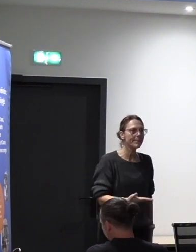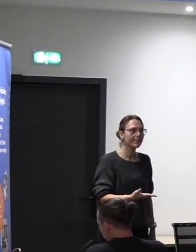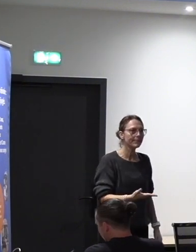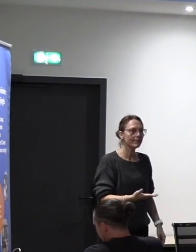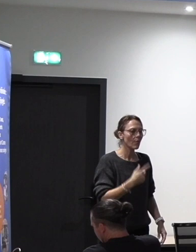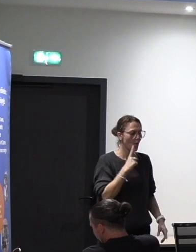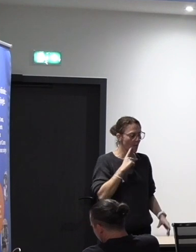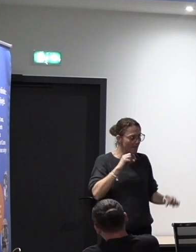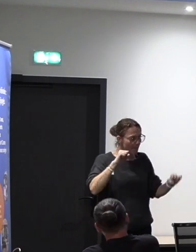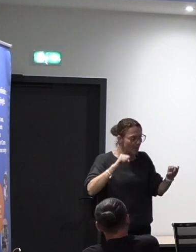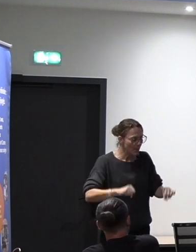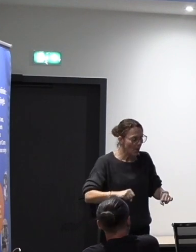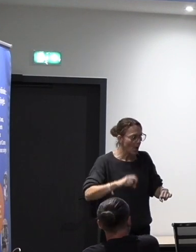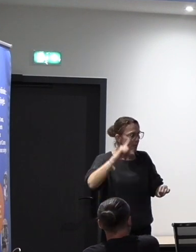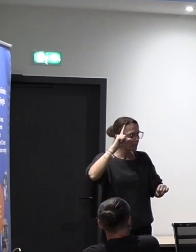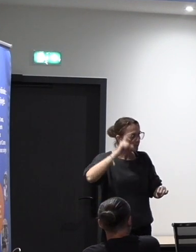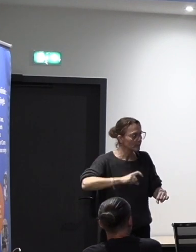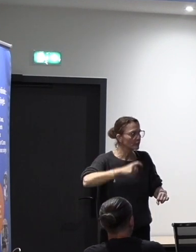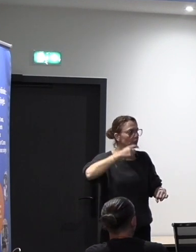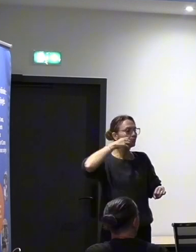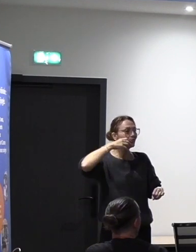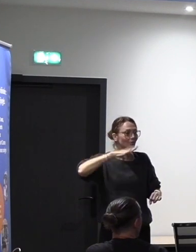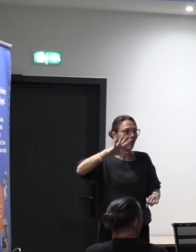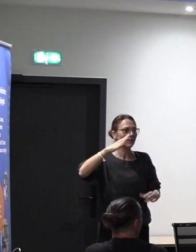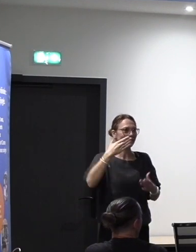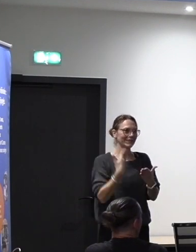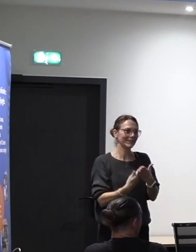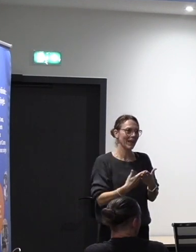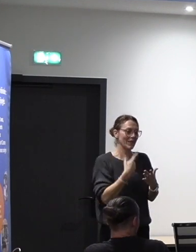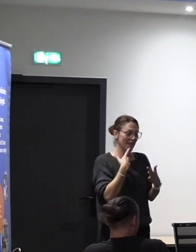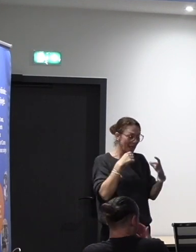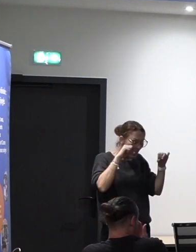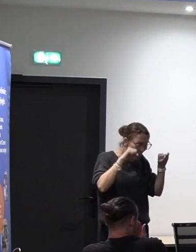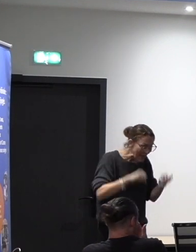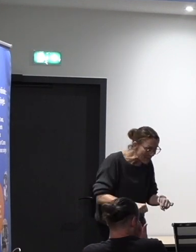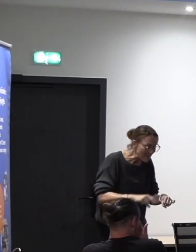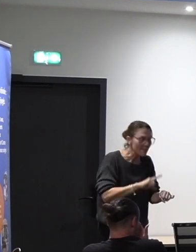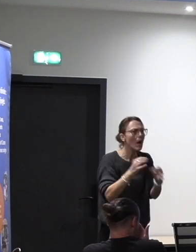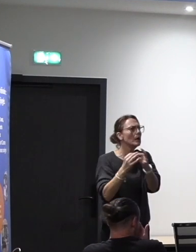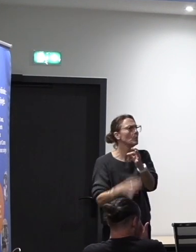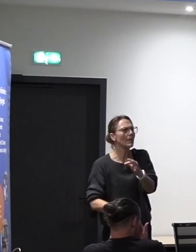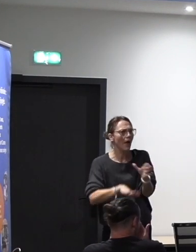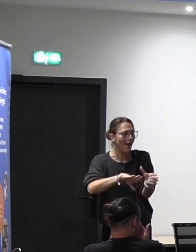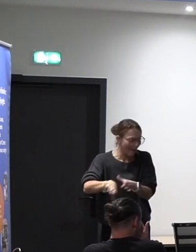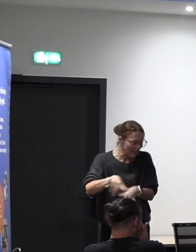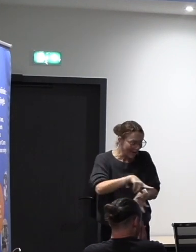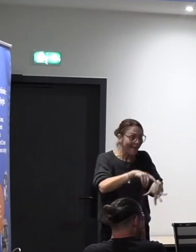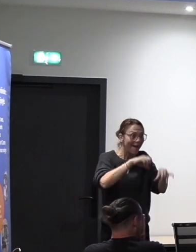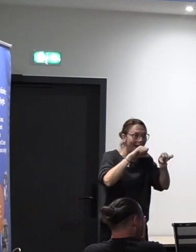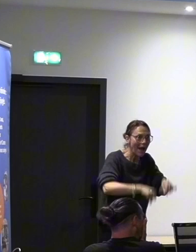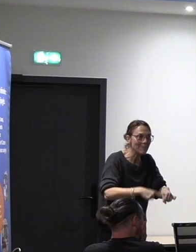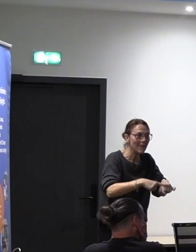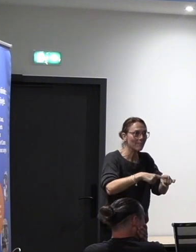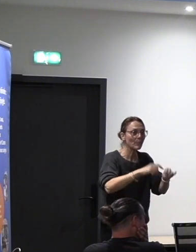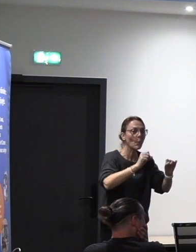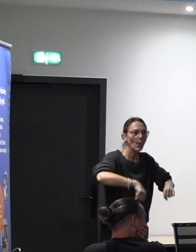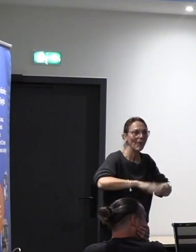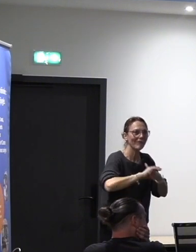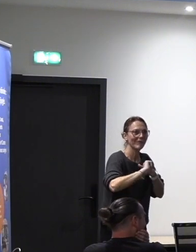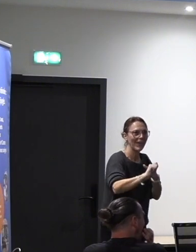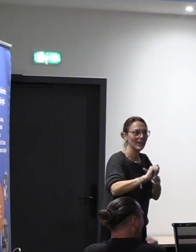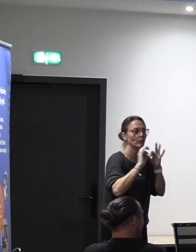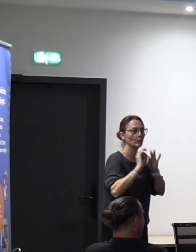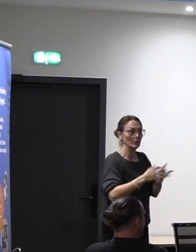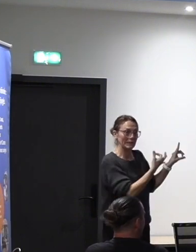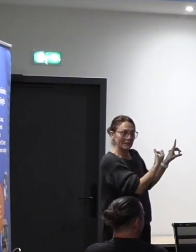à vouloir et à commencer à chanter. C'est ça qui est intéressant, c'est l'aptitude, c'est pas le résultat, c'est pas la réalisation, c'est ce que dit Amartya